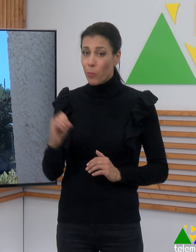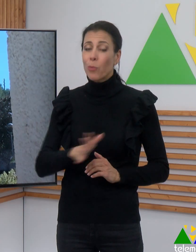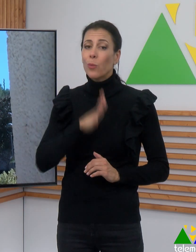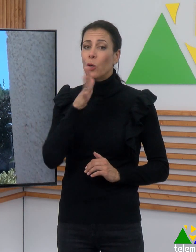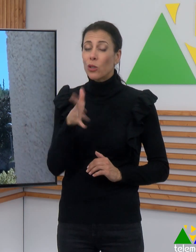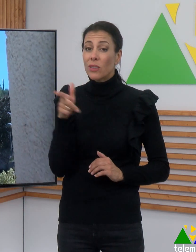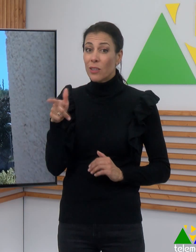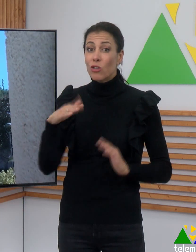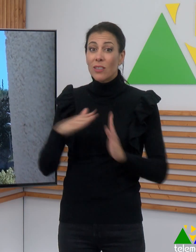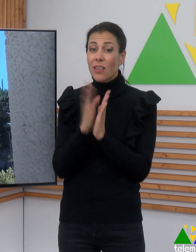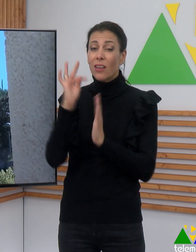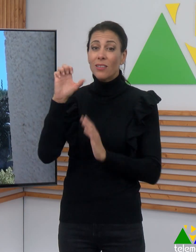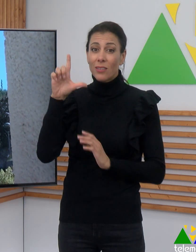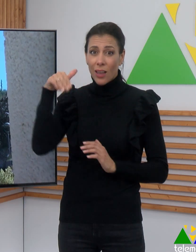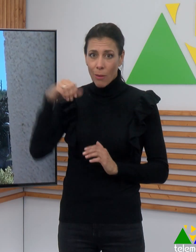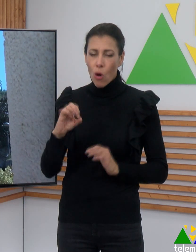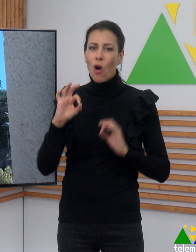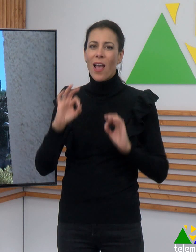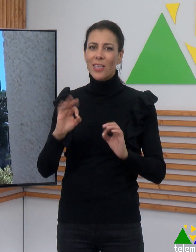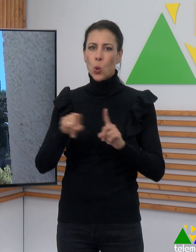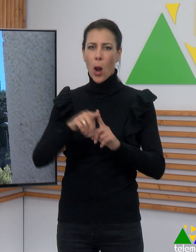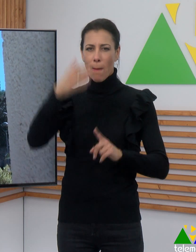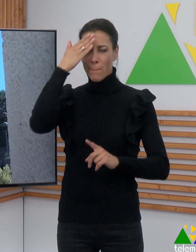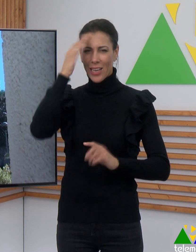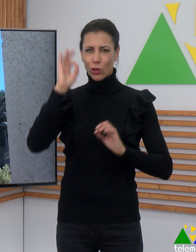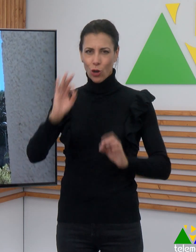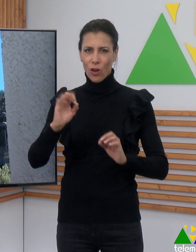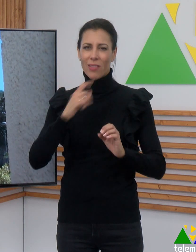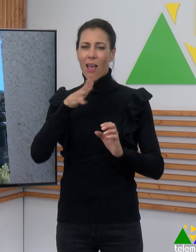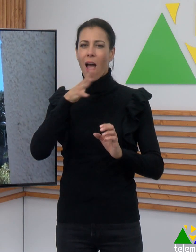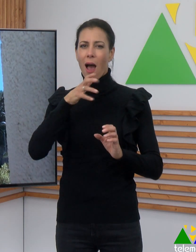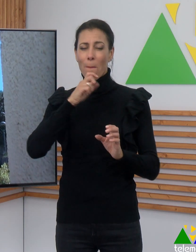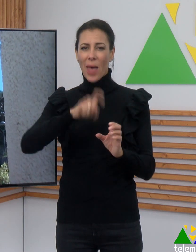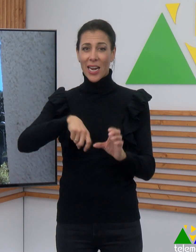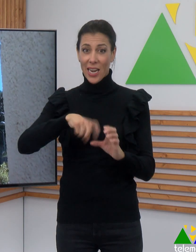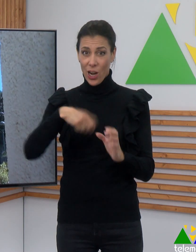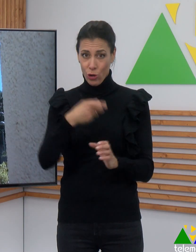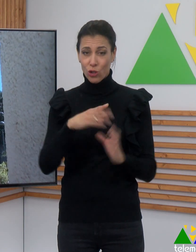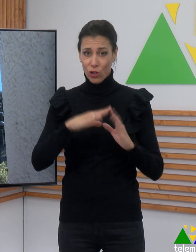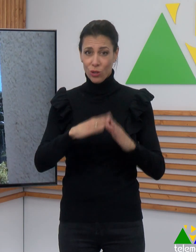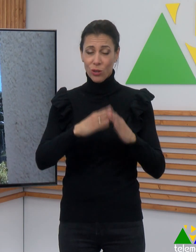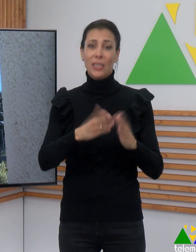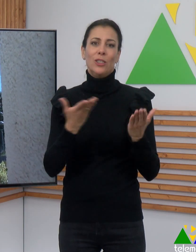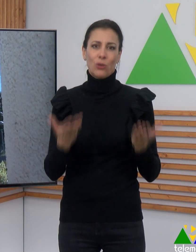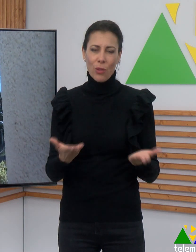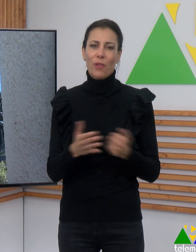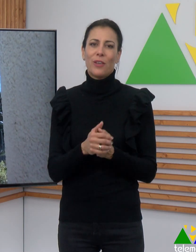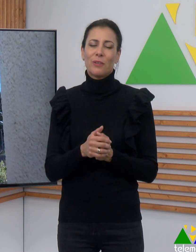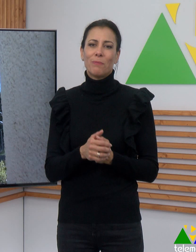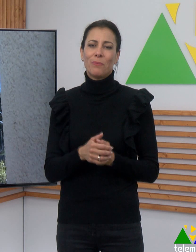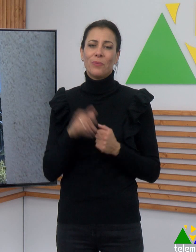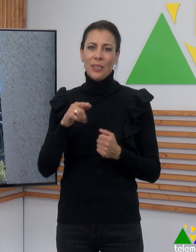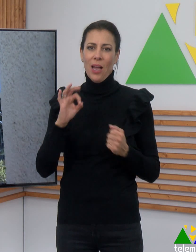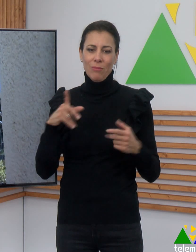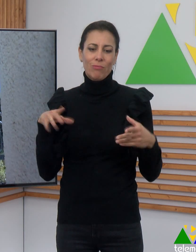era el patrón de los marineros y desde el cerro se veía toda la marina. Claro, claro, claro, claro. Y claro, ahí